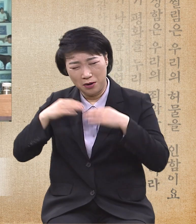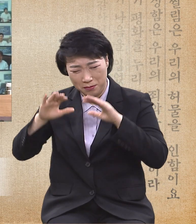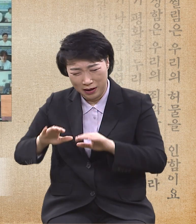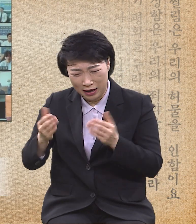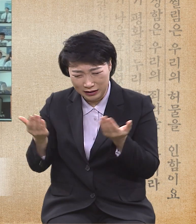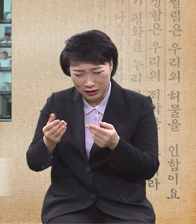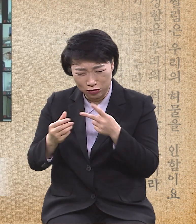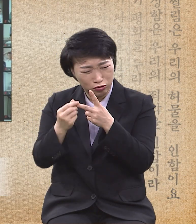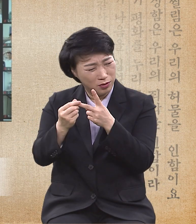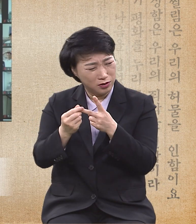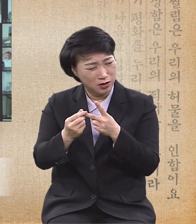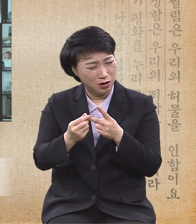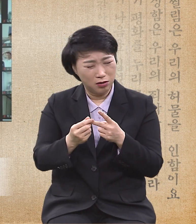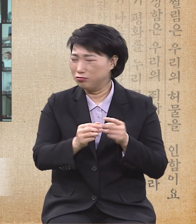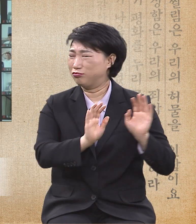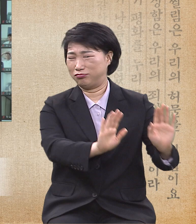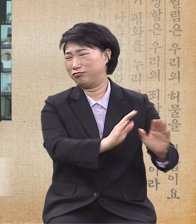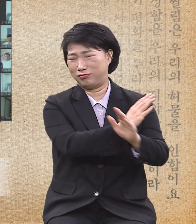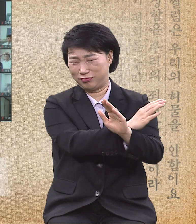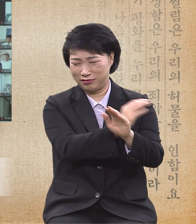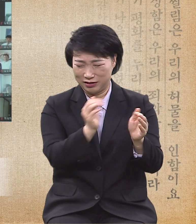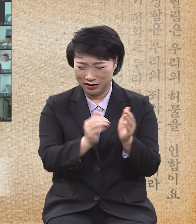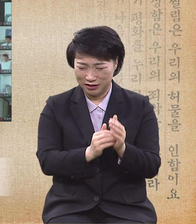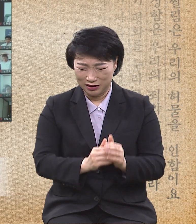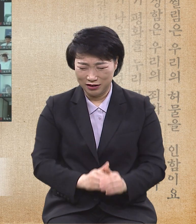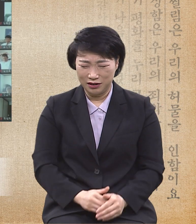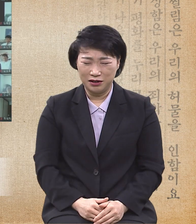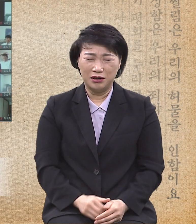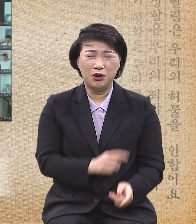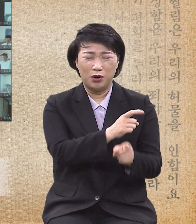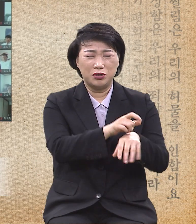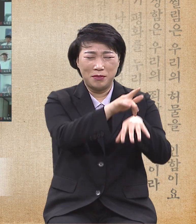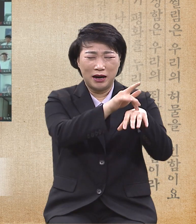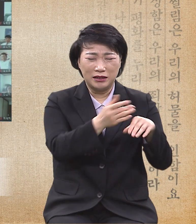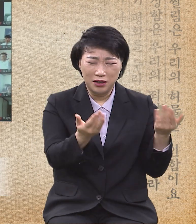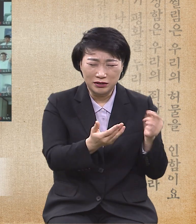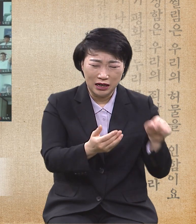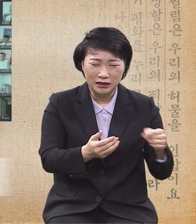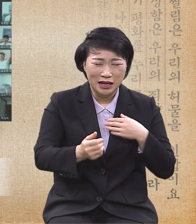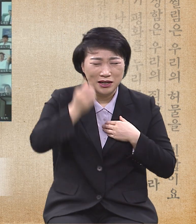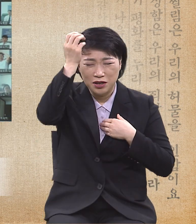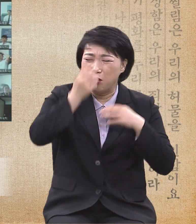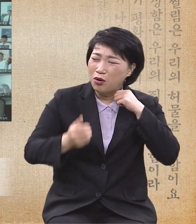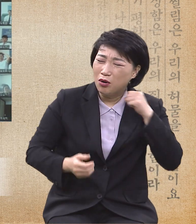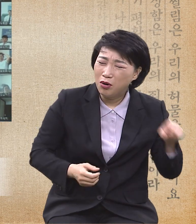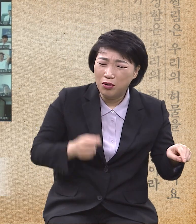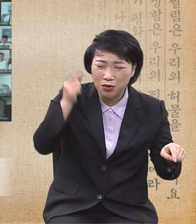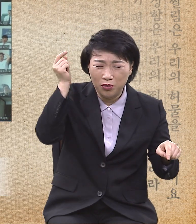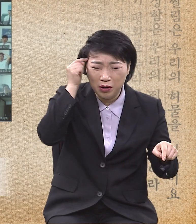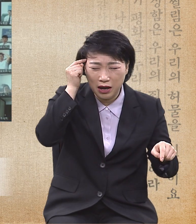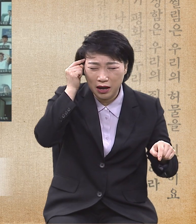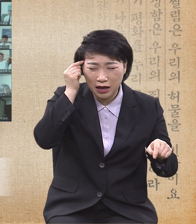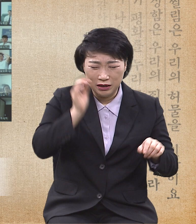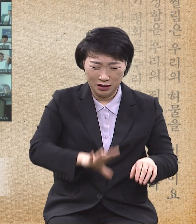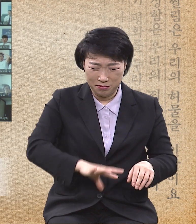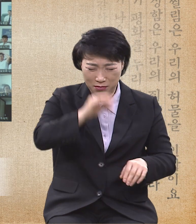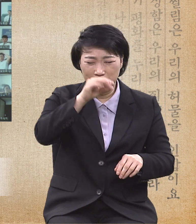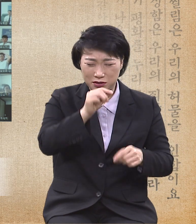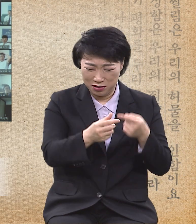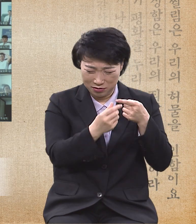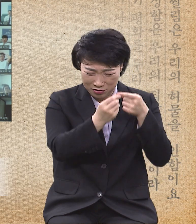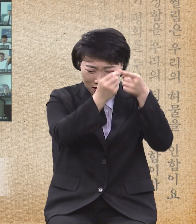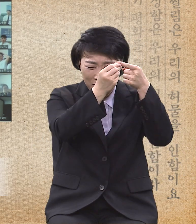일을 두 번째로 몰아낼 수는 없습니다. 마귀 사단이 내 영혼을 사냥하는 것은 우선순위